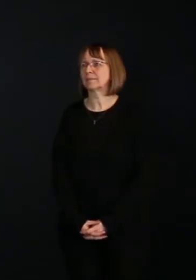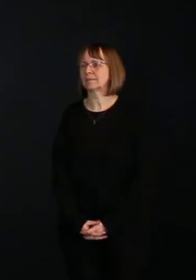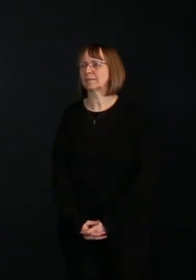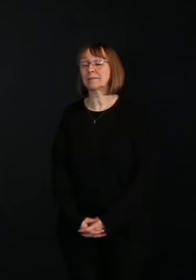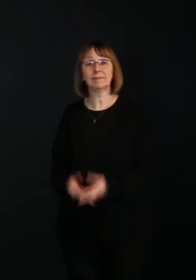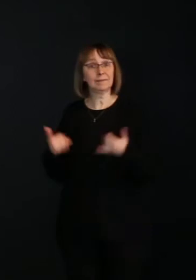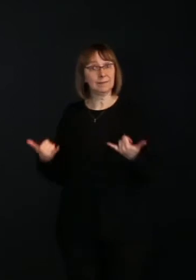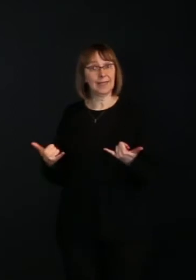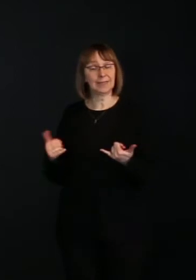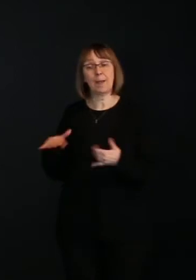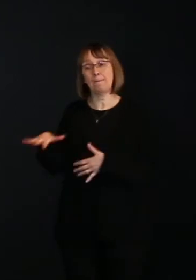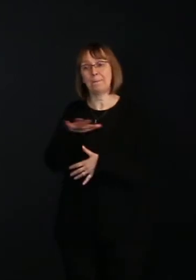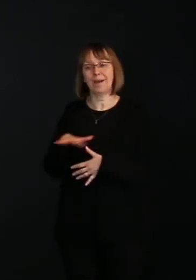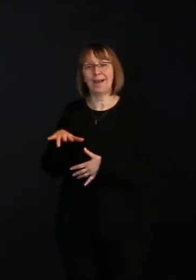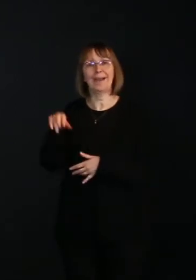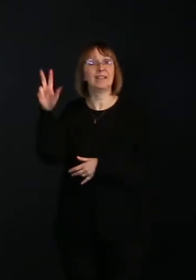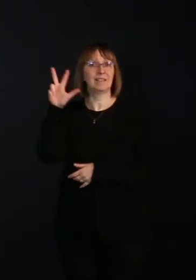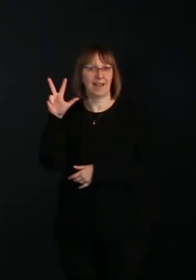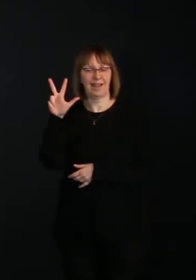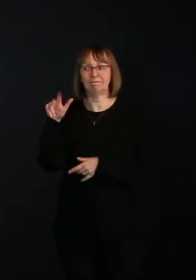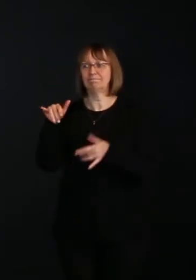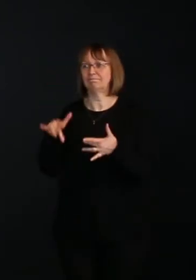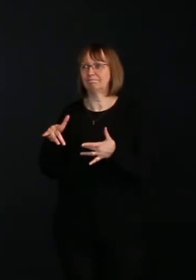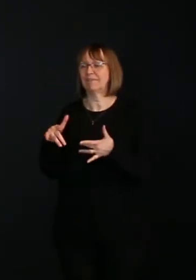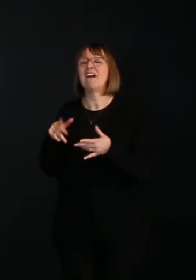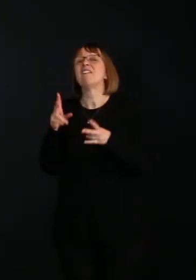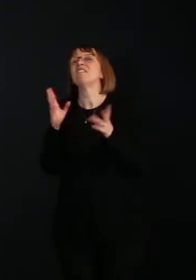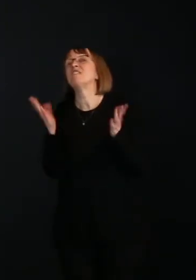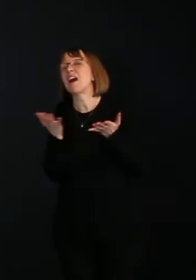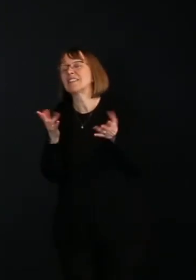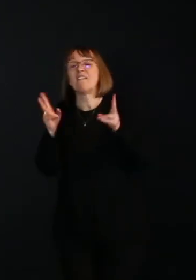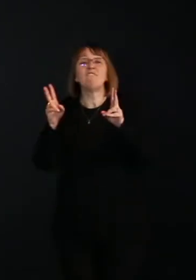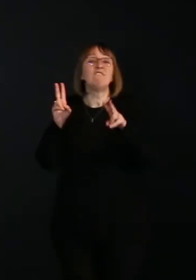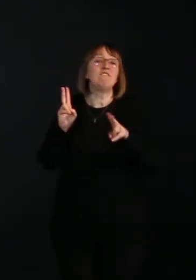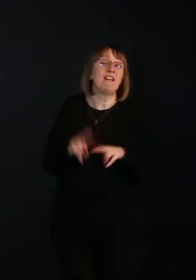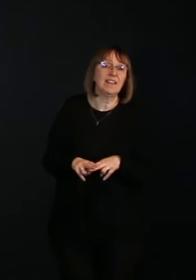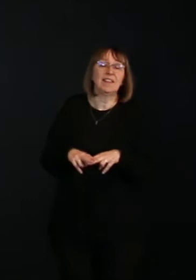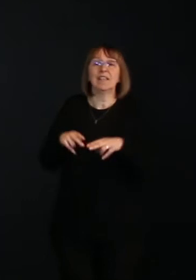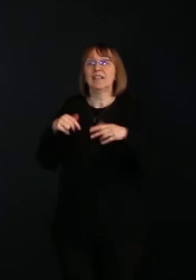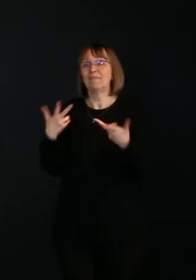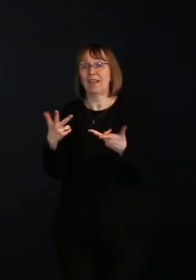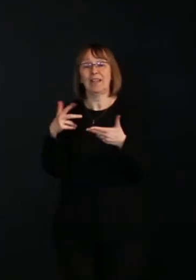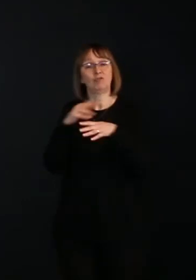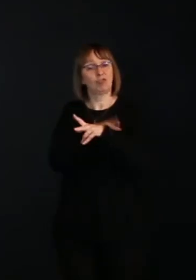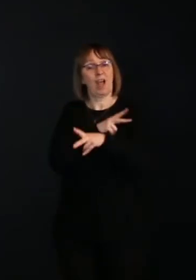Im Bereich 3, im Bereich Was, Wenn, geht es darum, was passiert, wenn ein Staat angegriffen wird